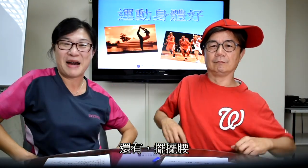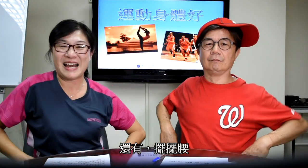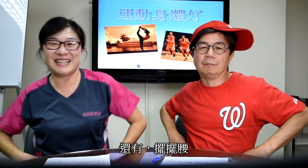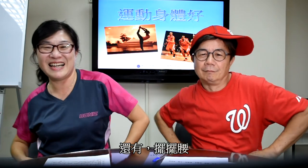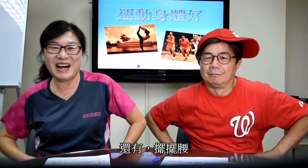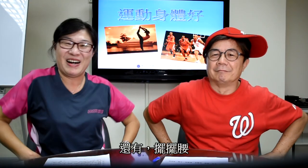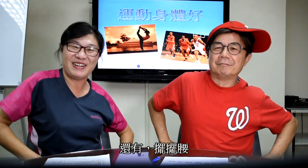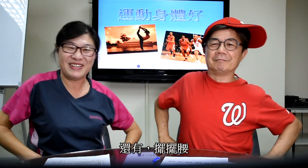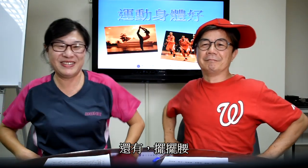摆腰，